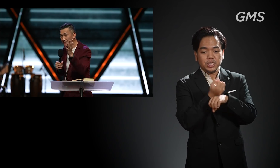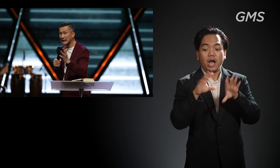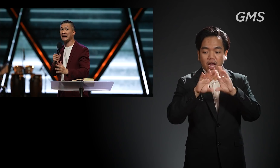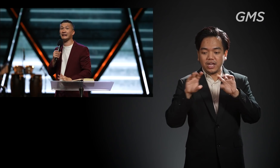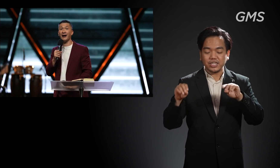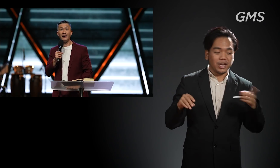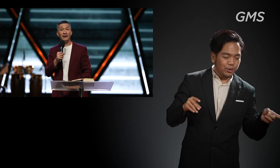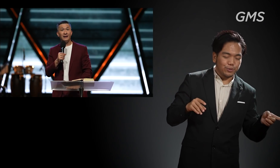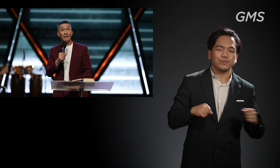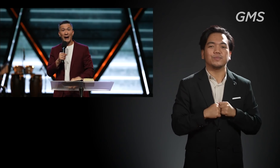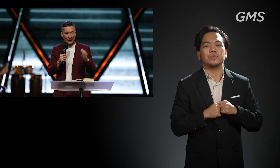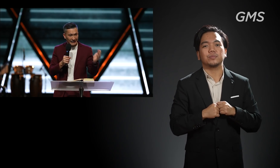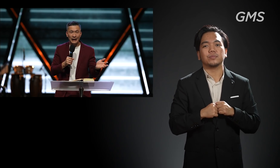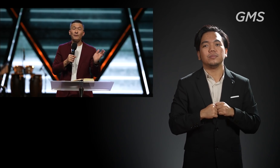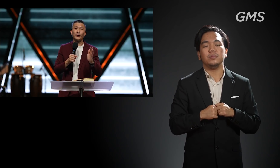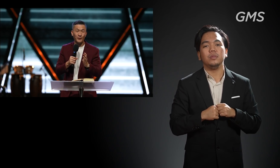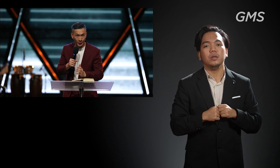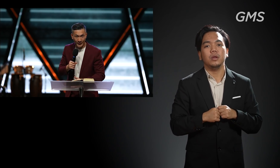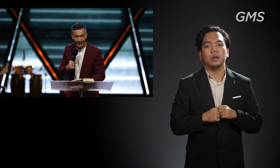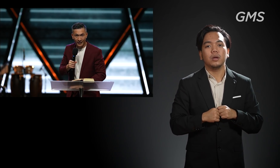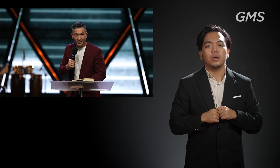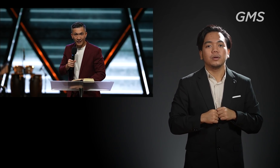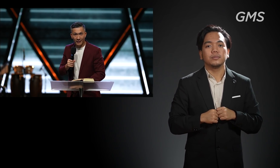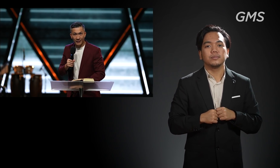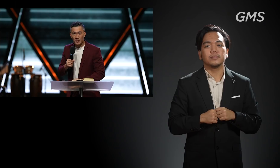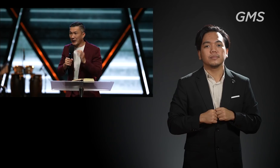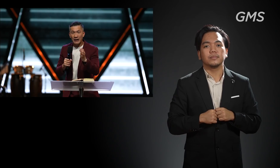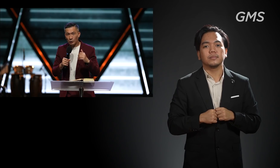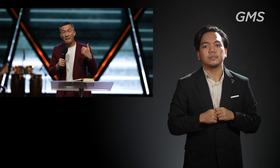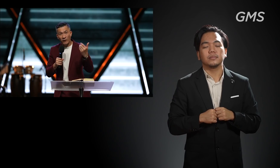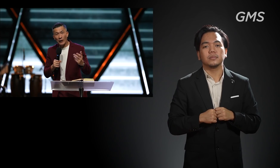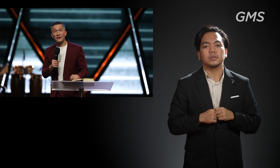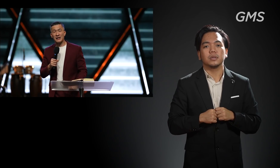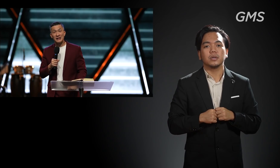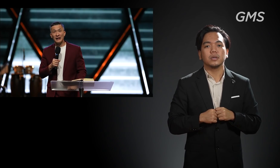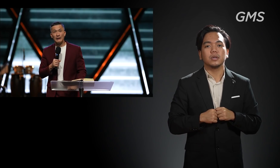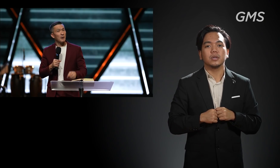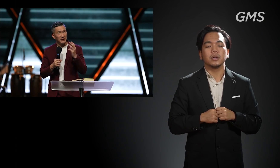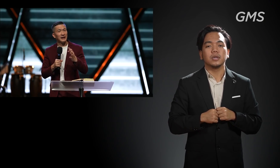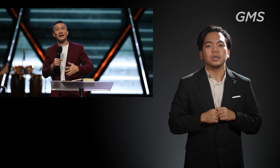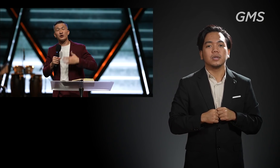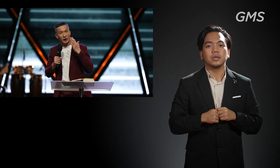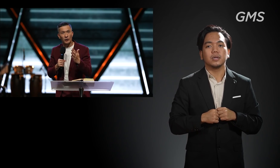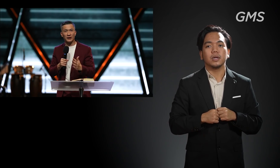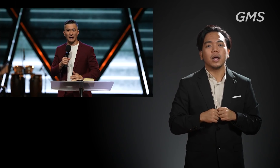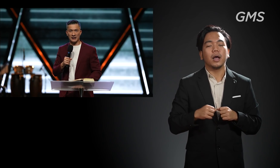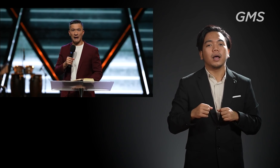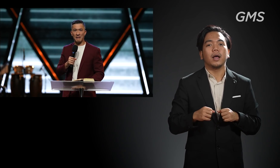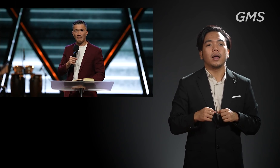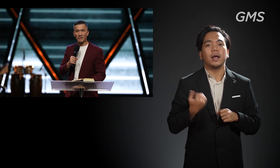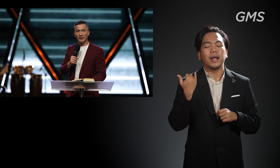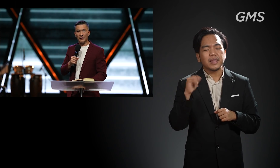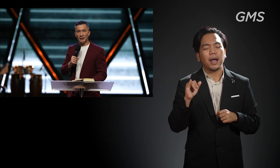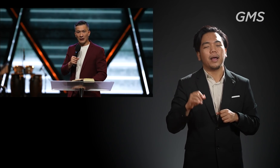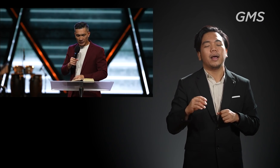bahkan 5 talenta. Bakatnya itu bertubi-tubi. Sebagai orang tua yang memfollow up anak sendiri, nomor 3 itu security, rasa